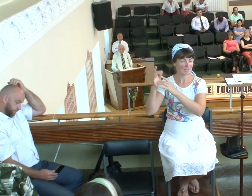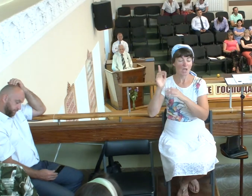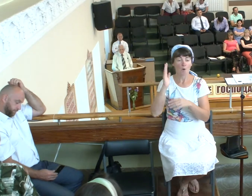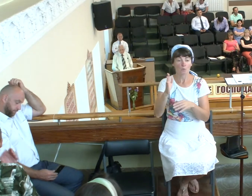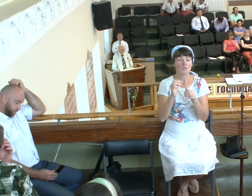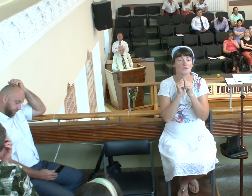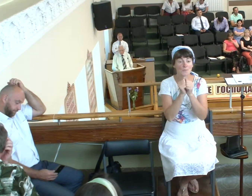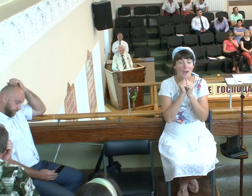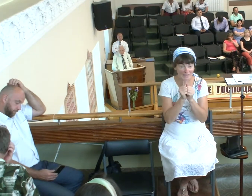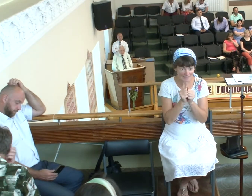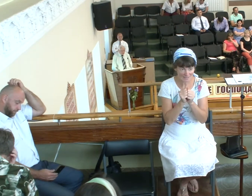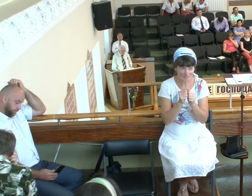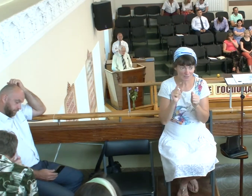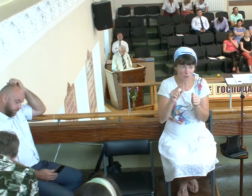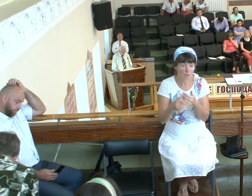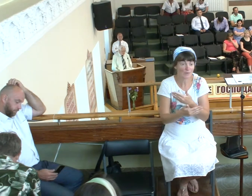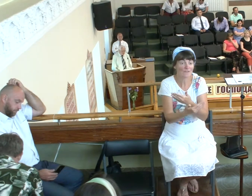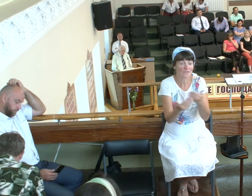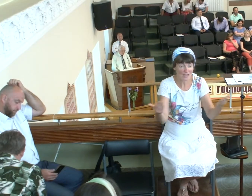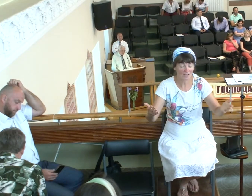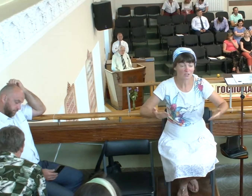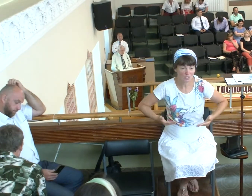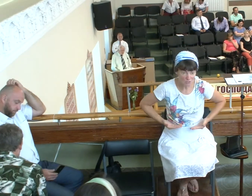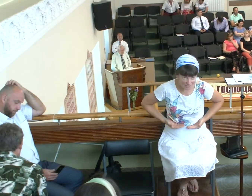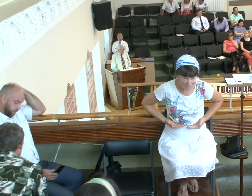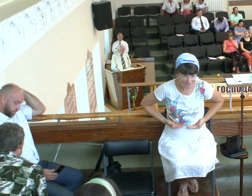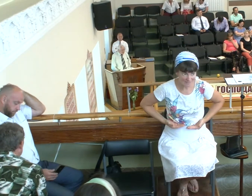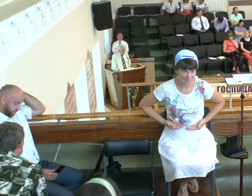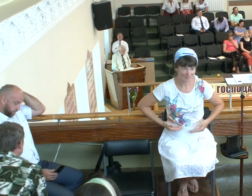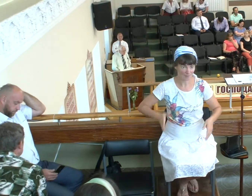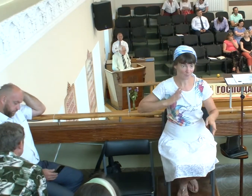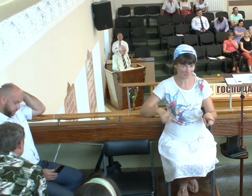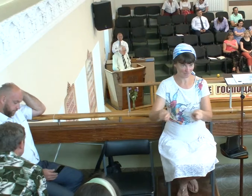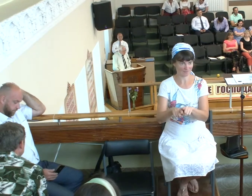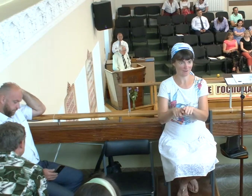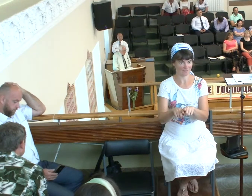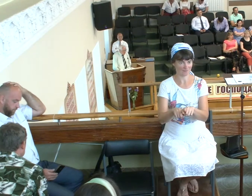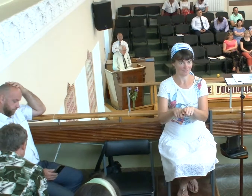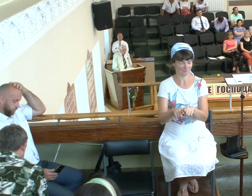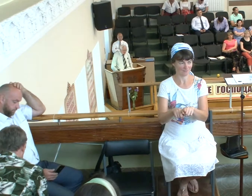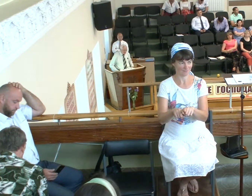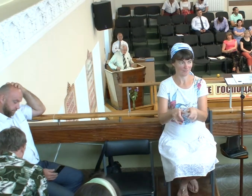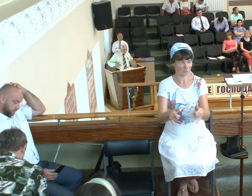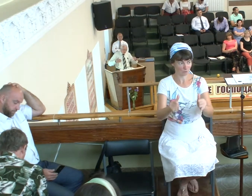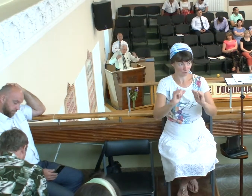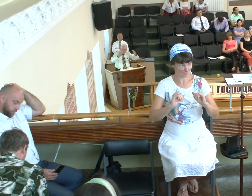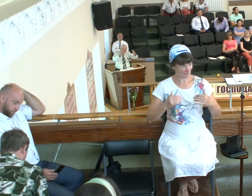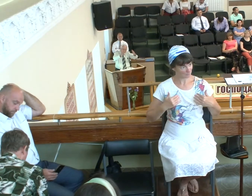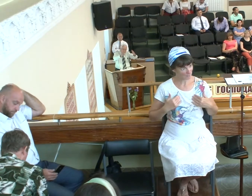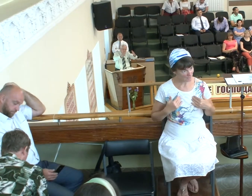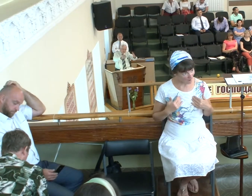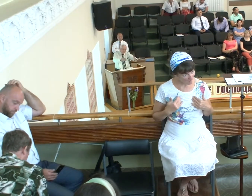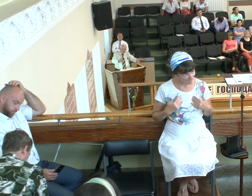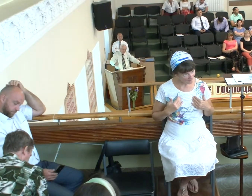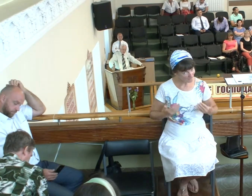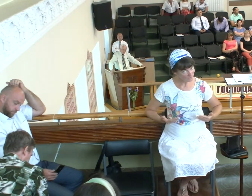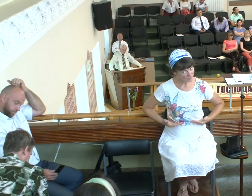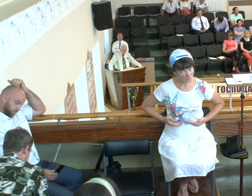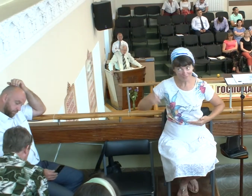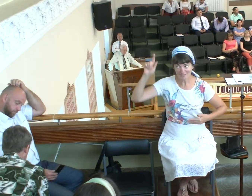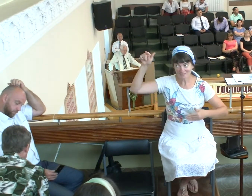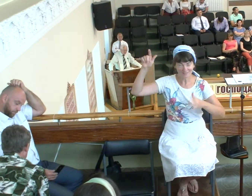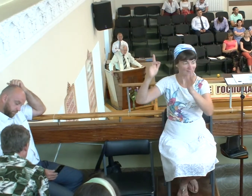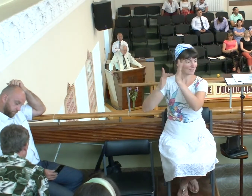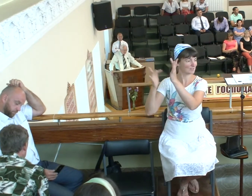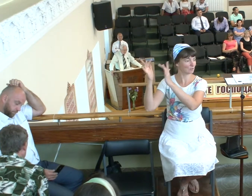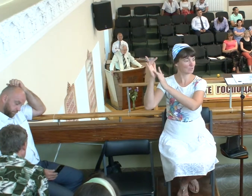меня жизнь Христос. А раз Христос жив, то церковь – тело Христово,